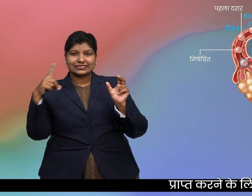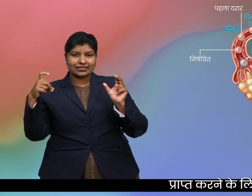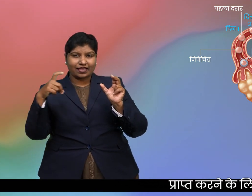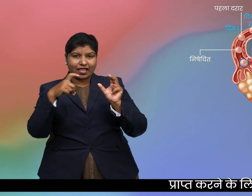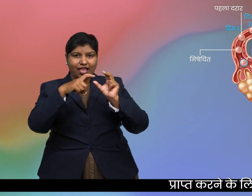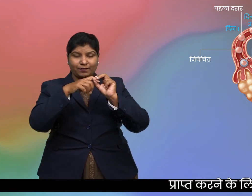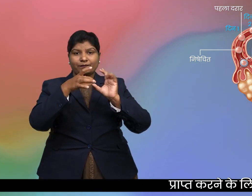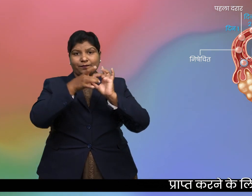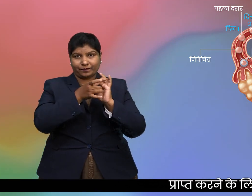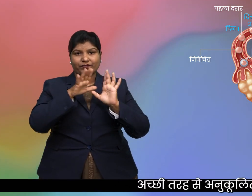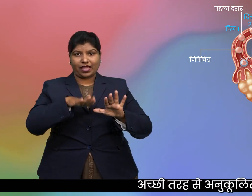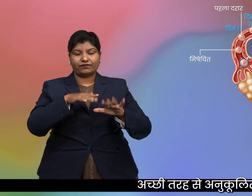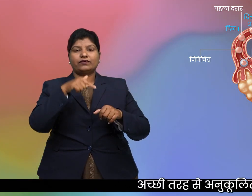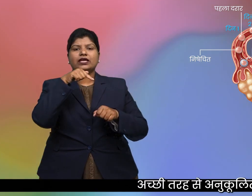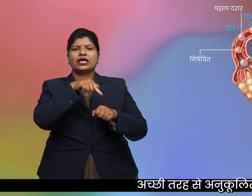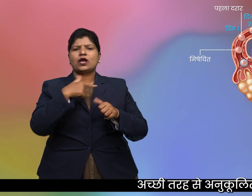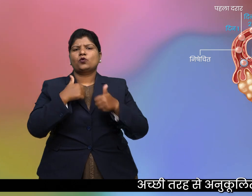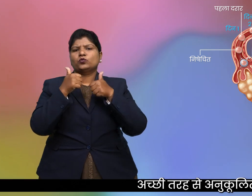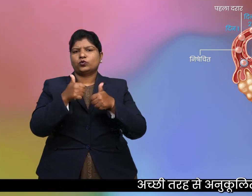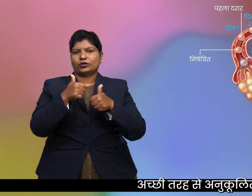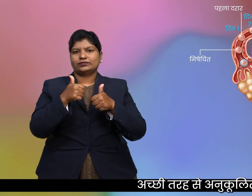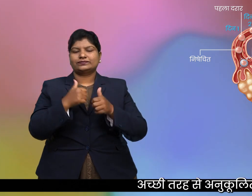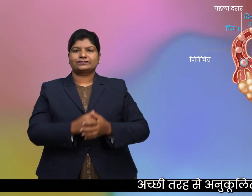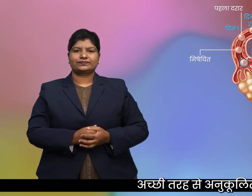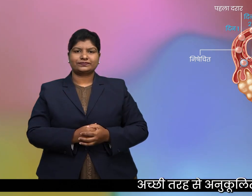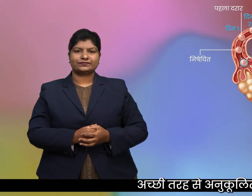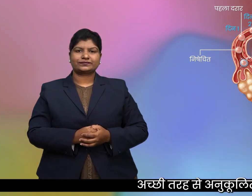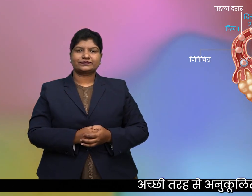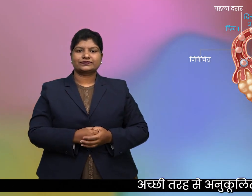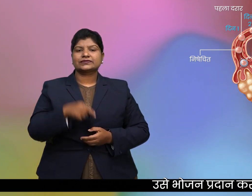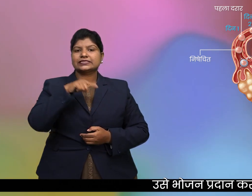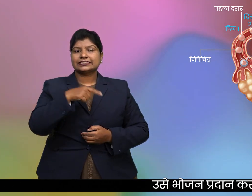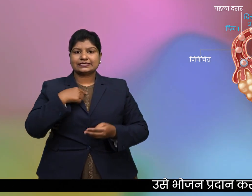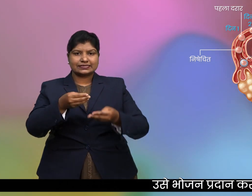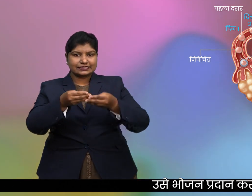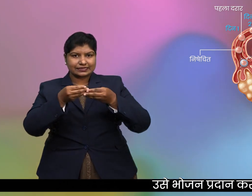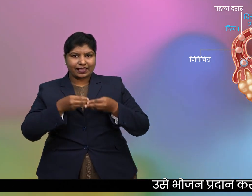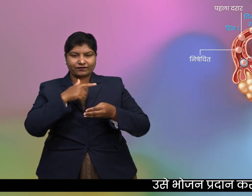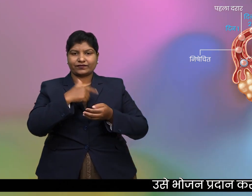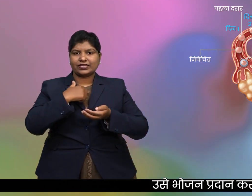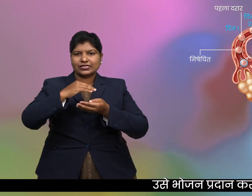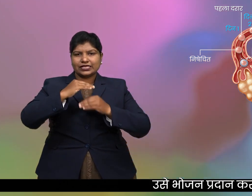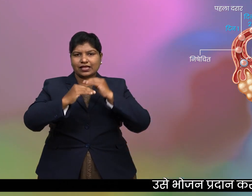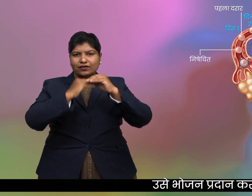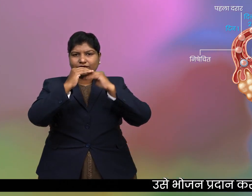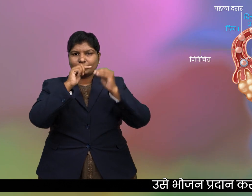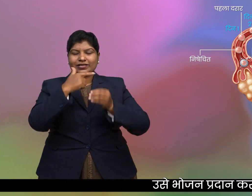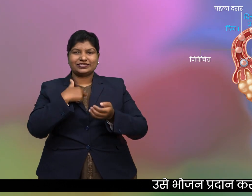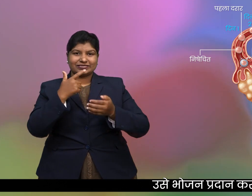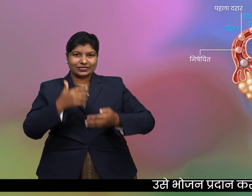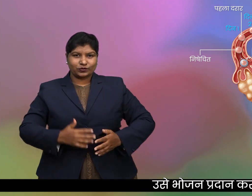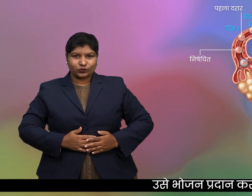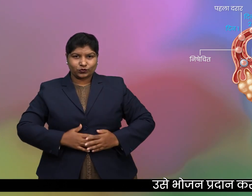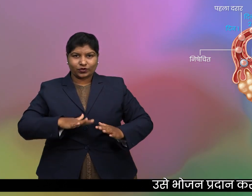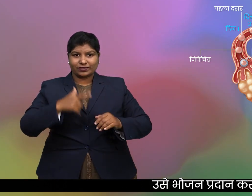प्राप्त करने के लिए अच्छी तरह से अनुकूलित होता है, उसे भोजन प्रदान